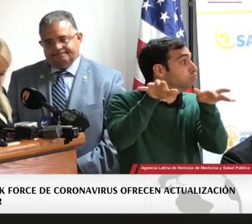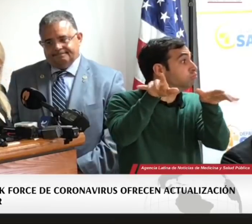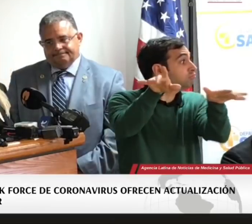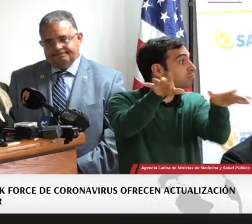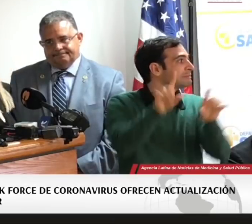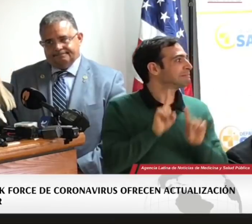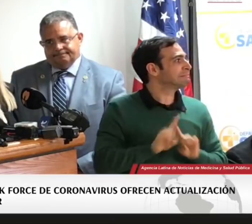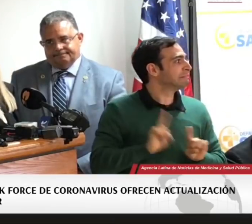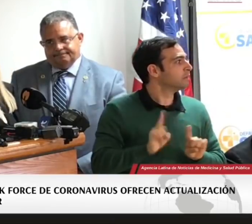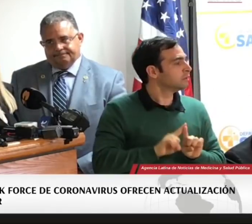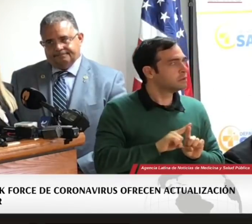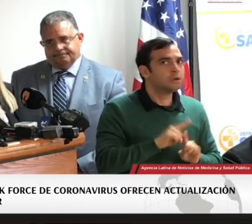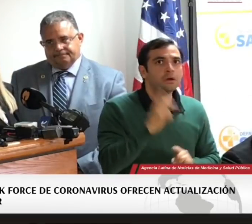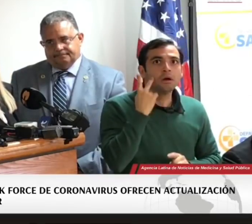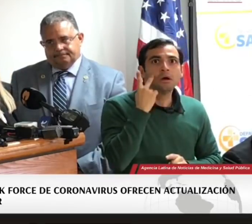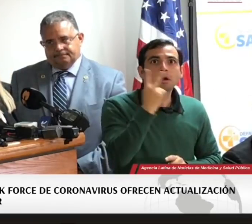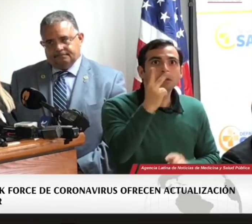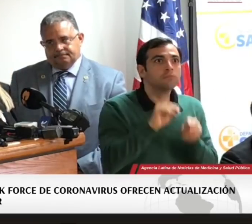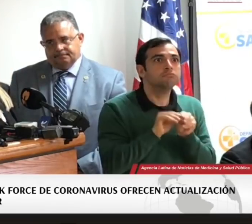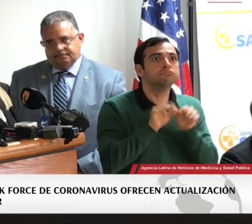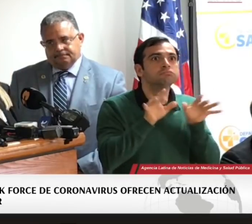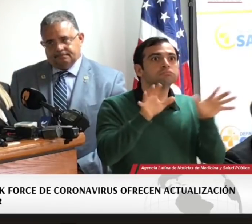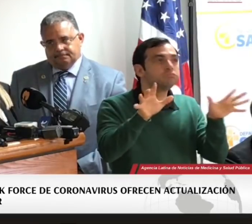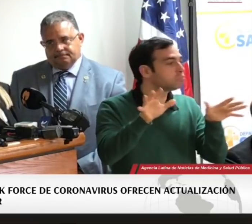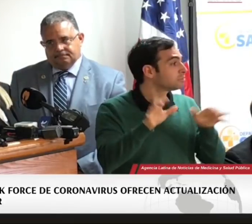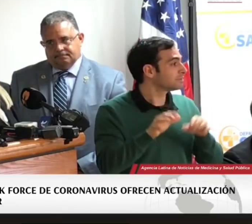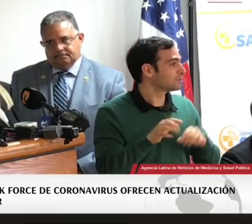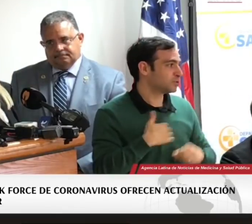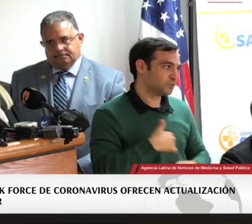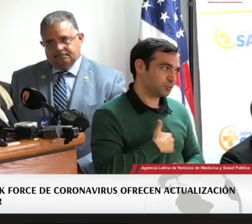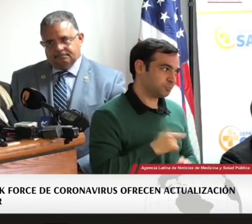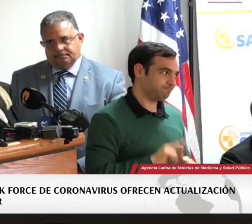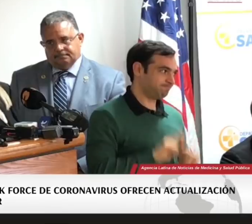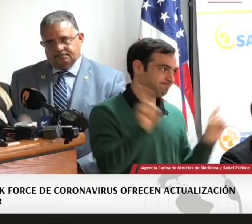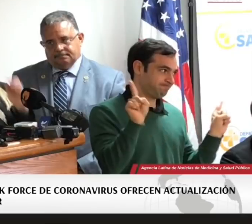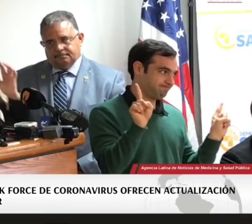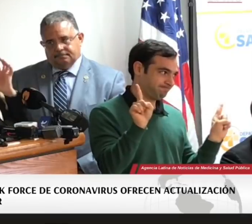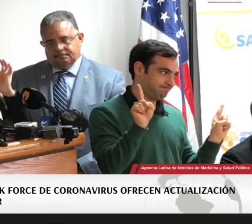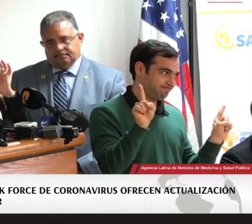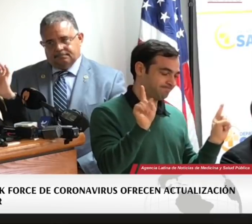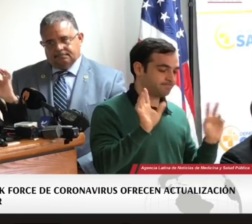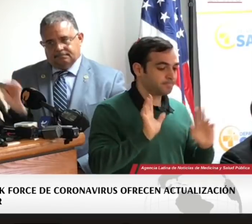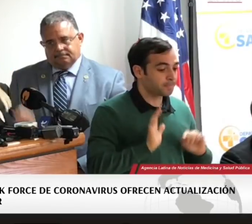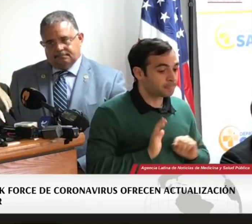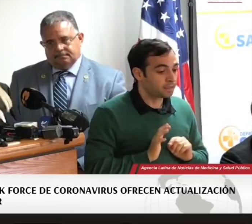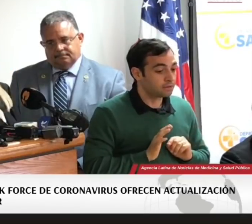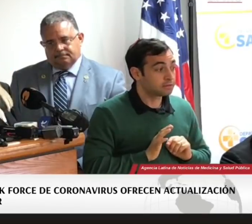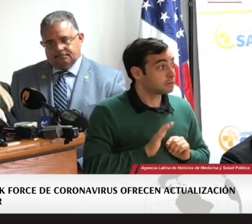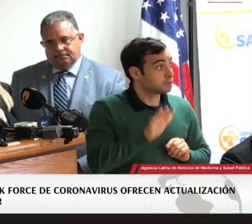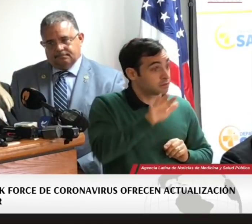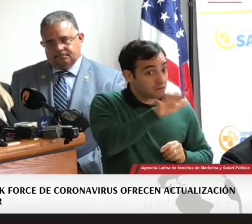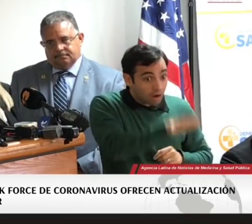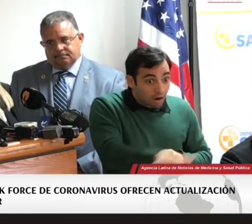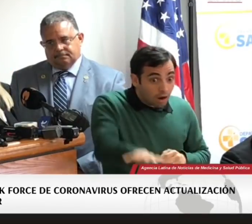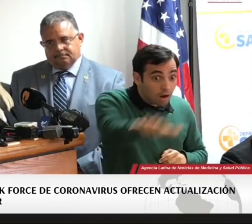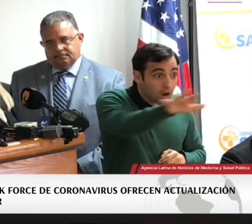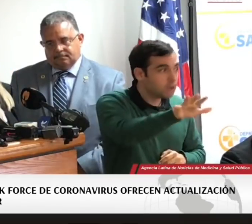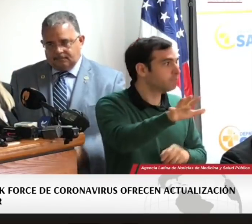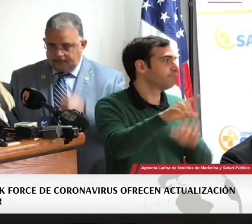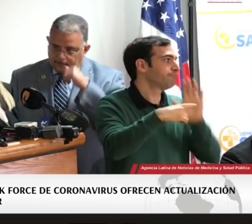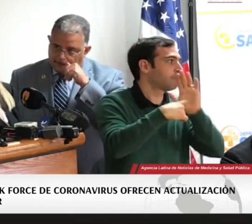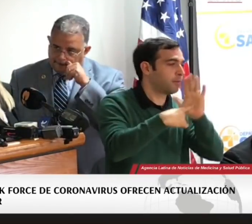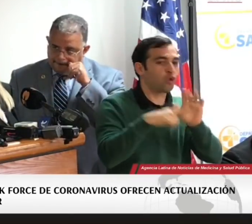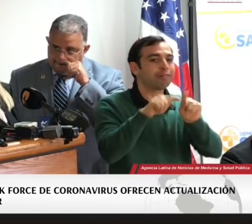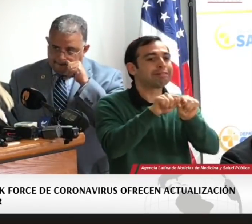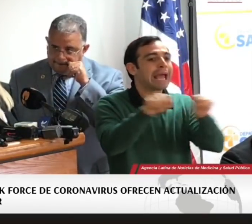través de las semanas, así que eso nos pone en una posición diferente. Por tal razón, aquellas áreas, aquellos estados, territorios